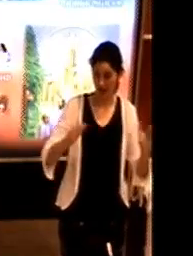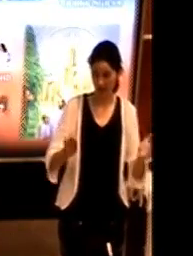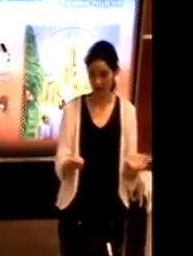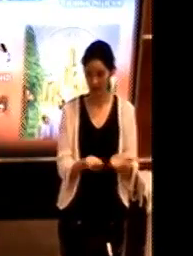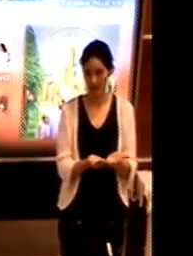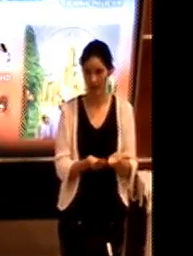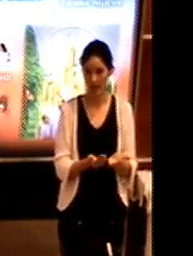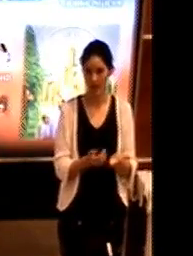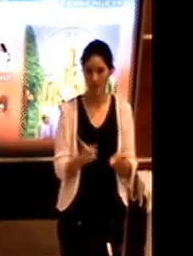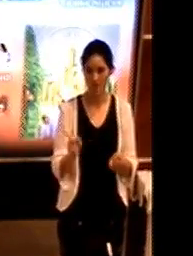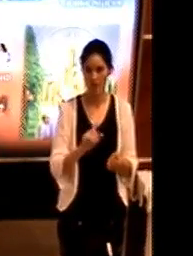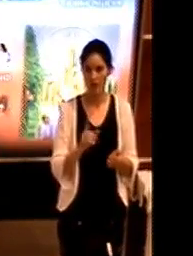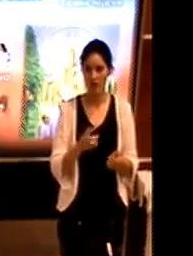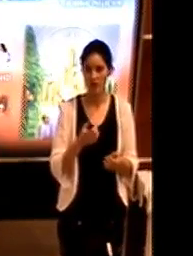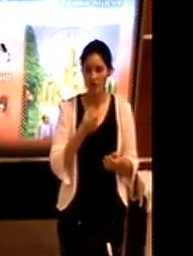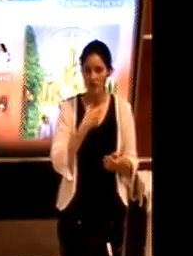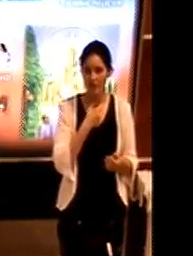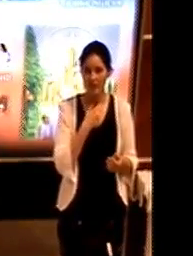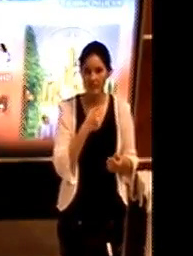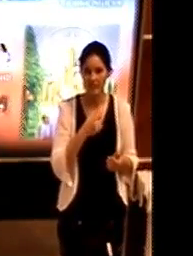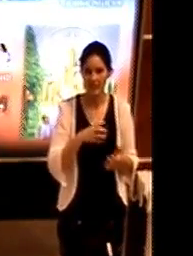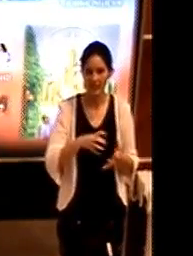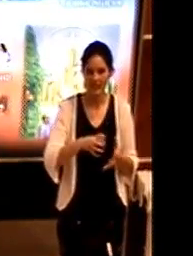quería saltar las bolitas.